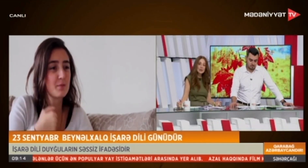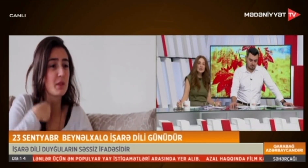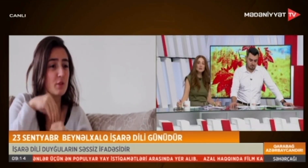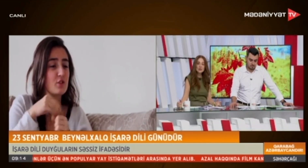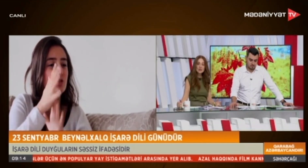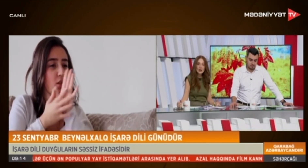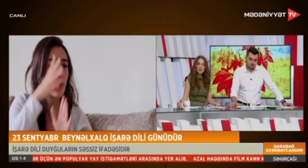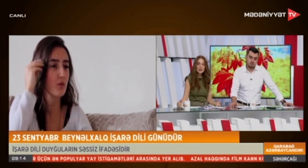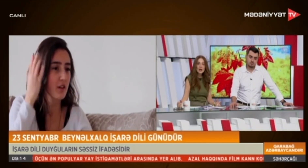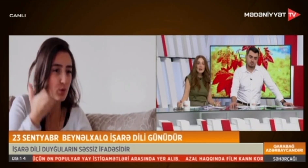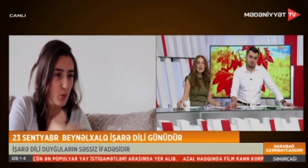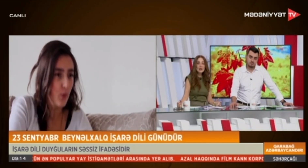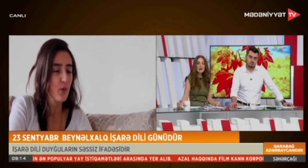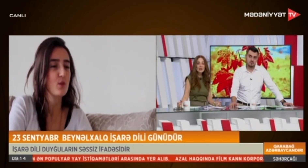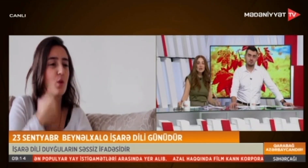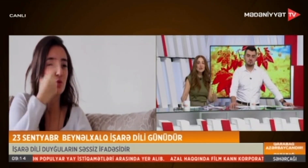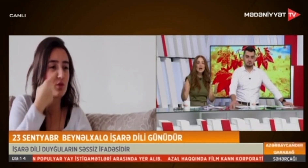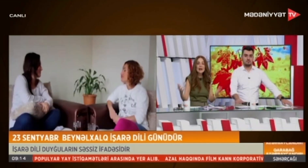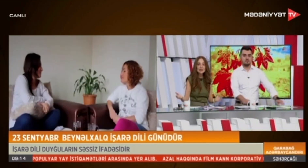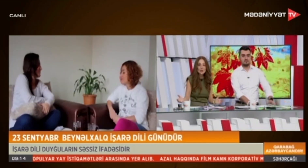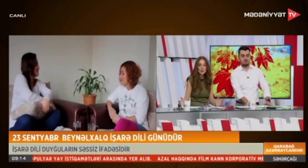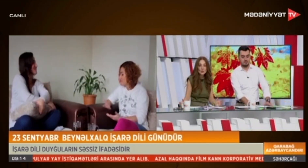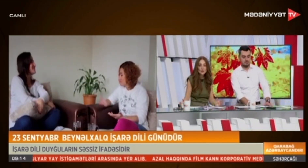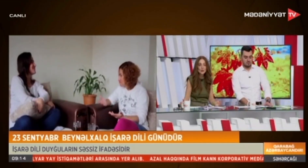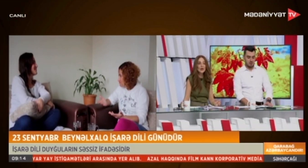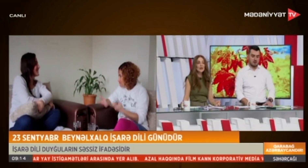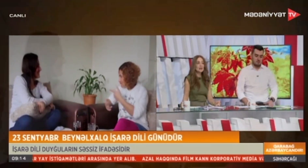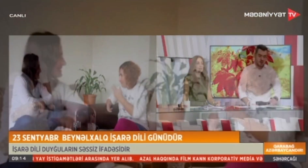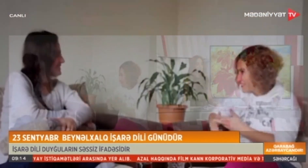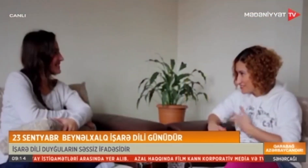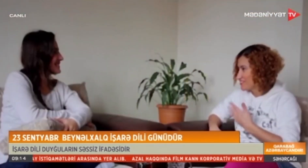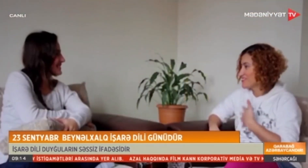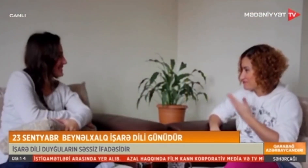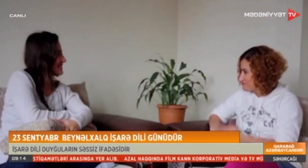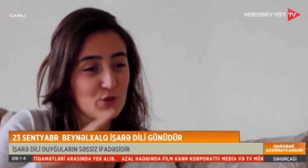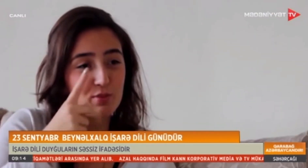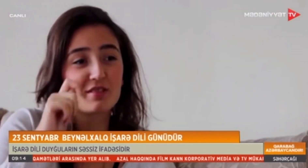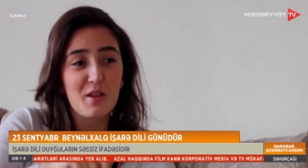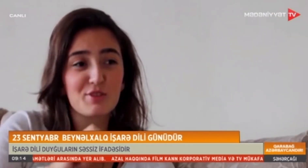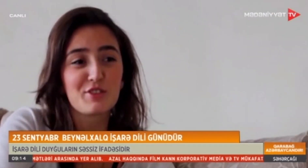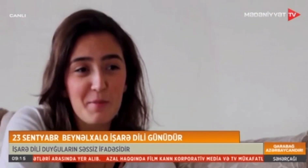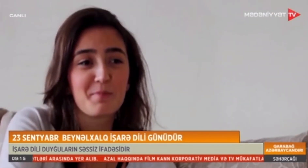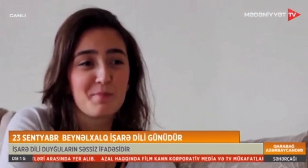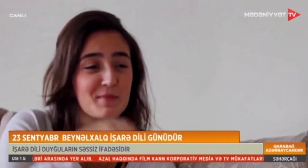23 sentyabr Beynəlxalq İşarət Dili günüdür. Bəli, və bununla bağlı studiyada qonağımız da var,